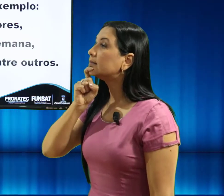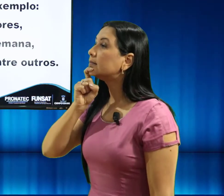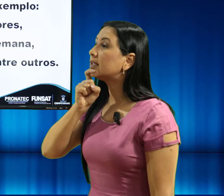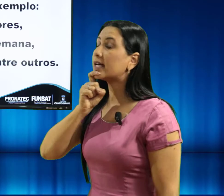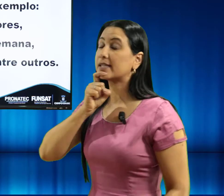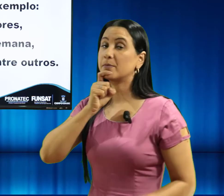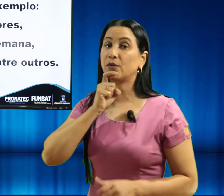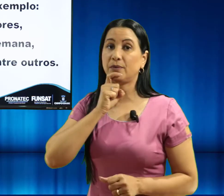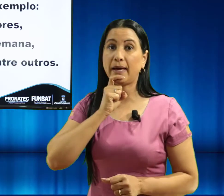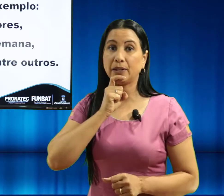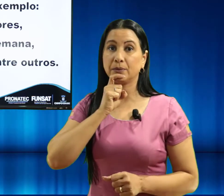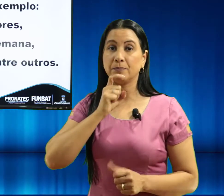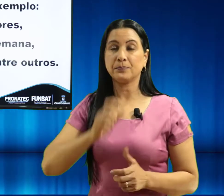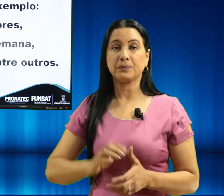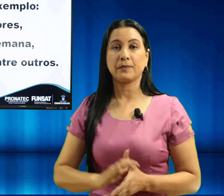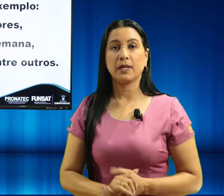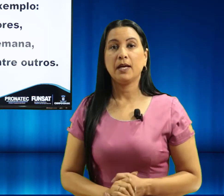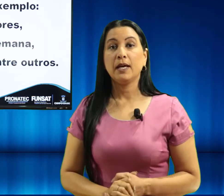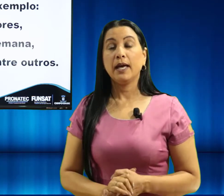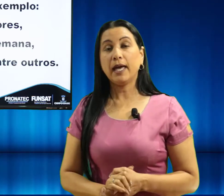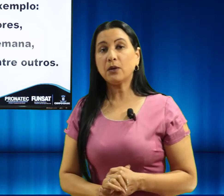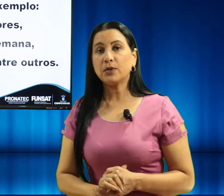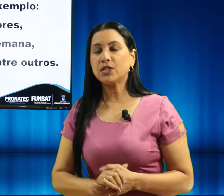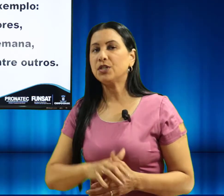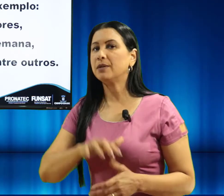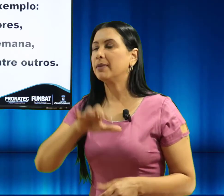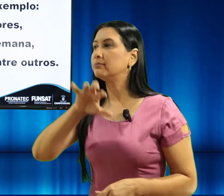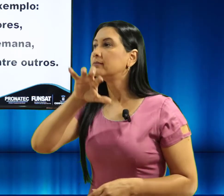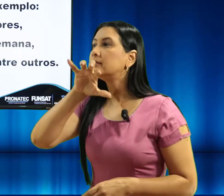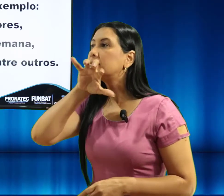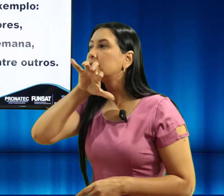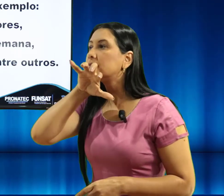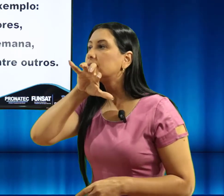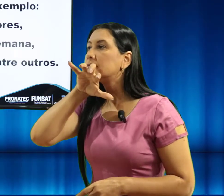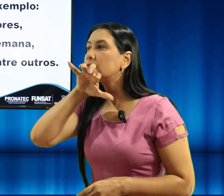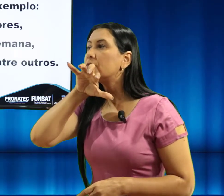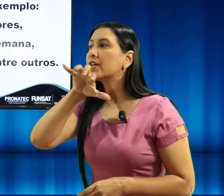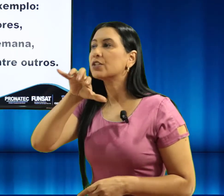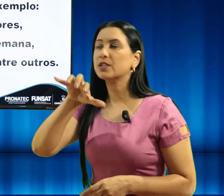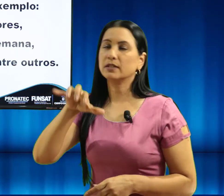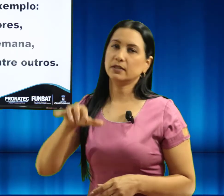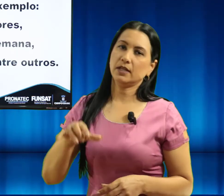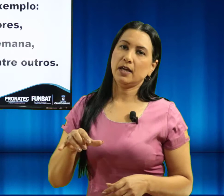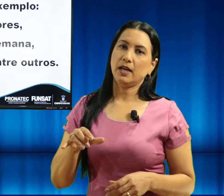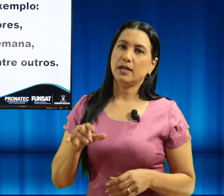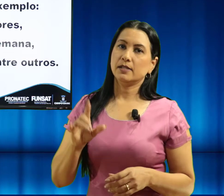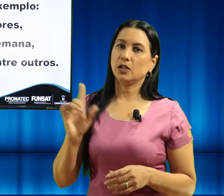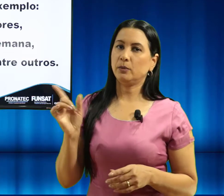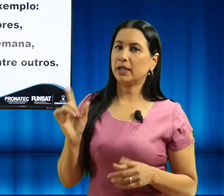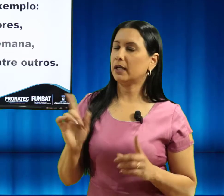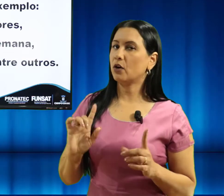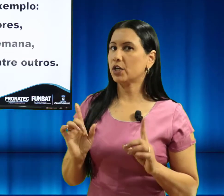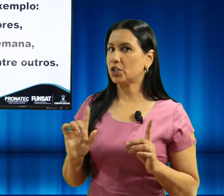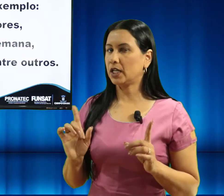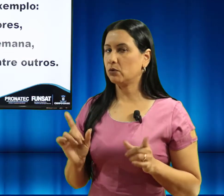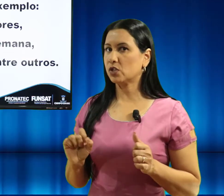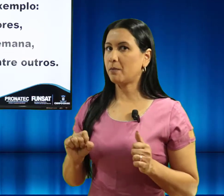e esse movimento. Em Curitiba, verde. Se eu não me engano, agora acho que já não usam mais